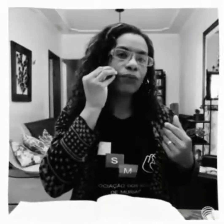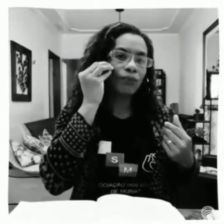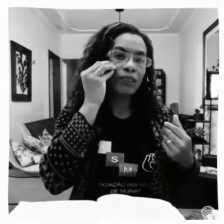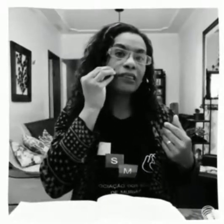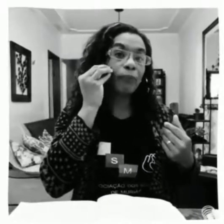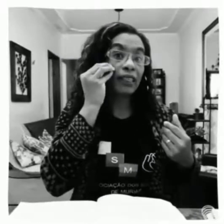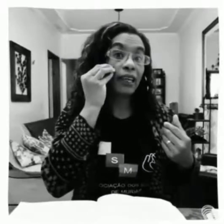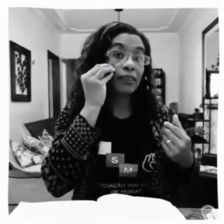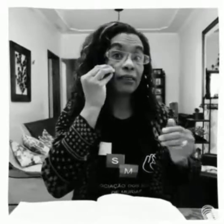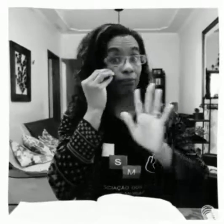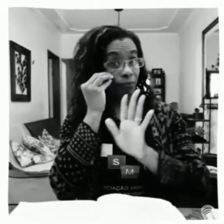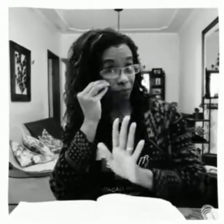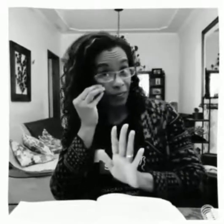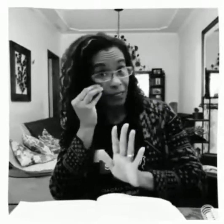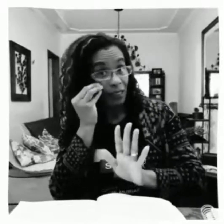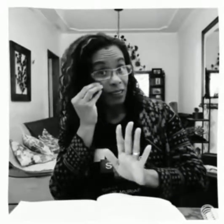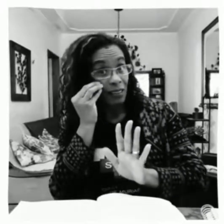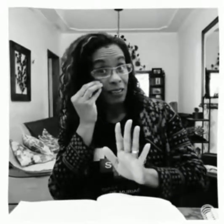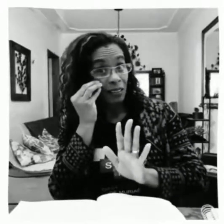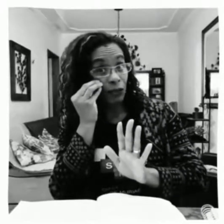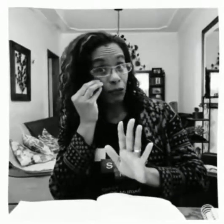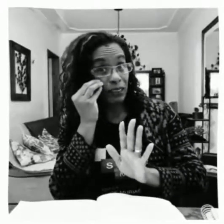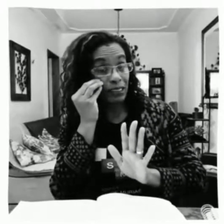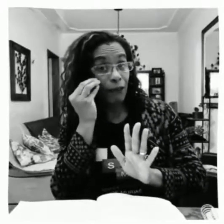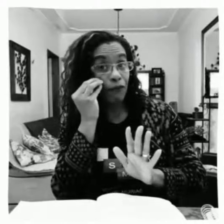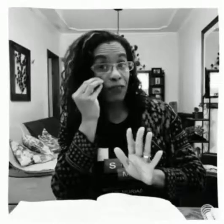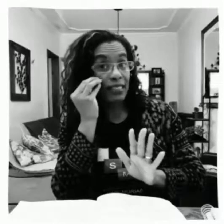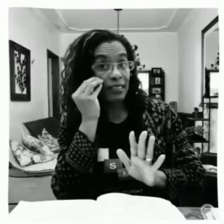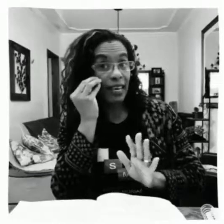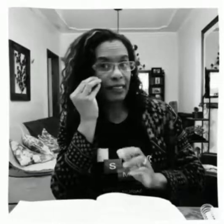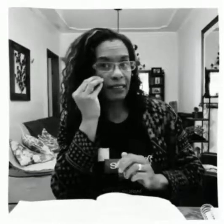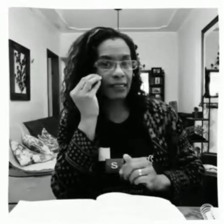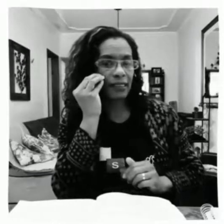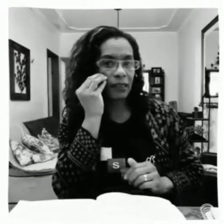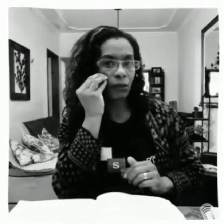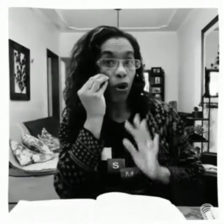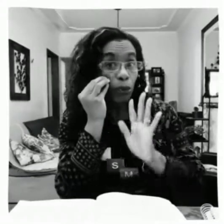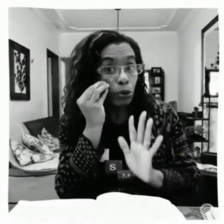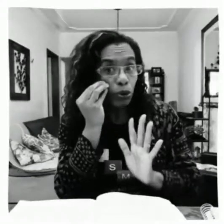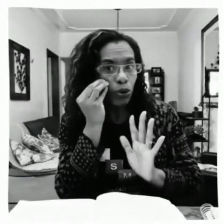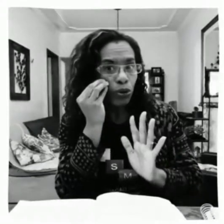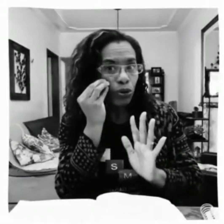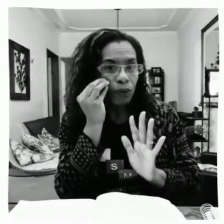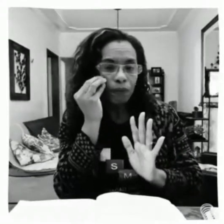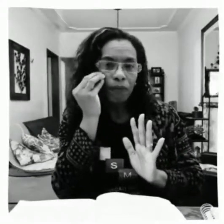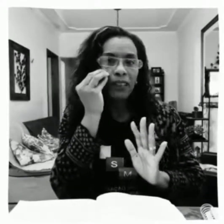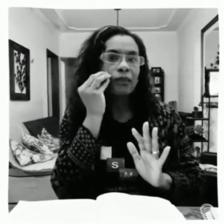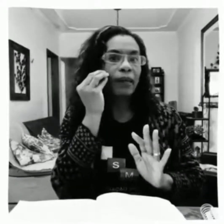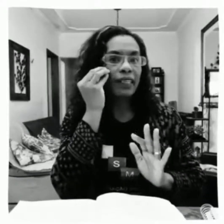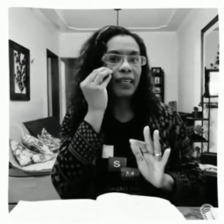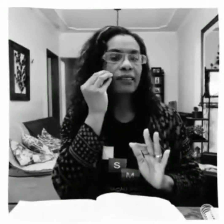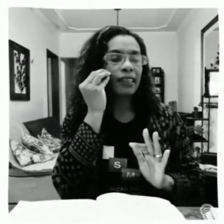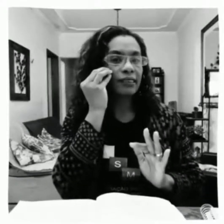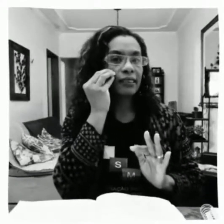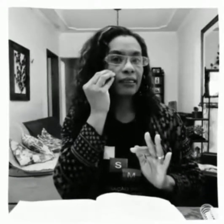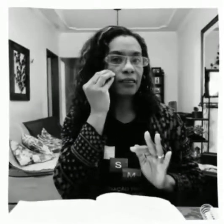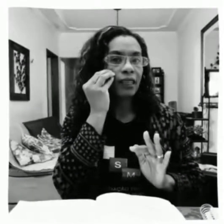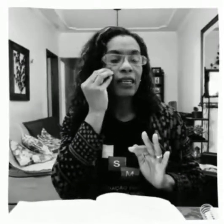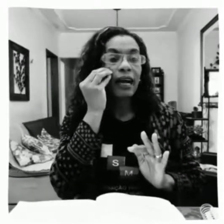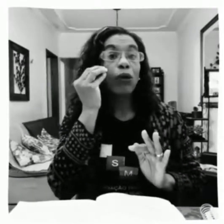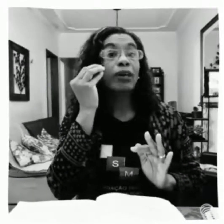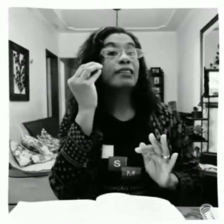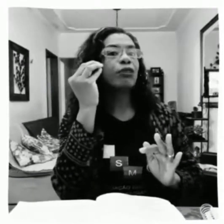pequenininho. Experiência. Se você fizer assim, ó, mudou. Experiência é